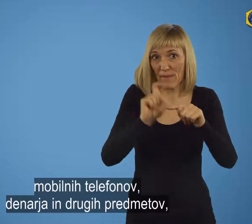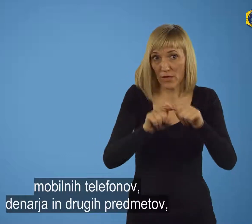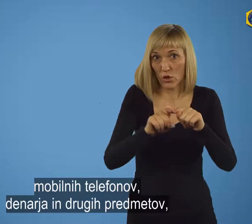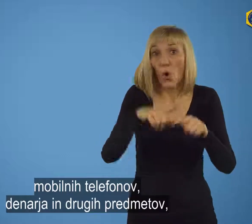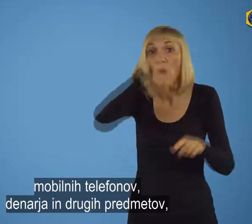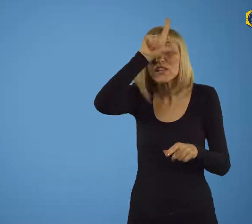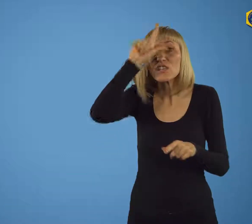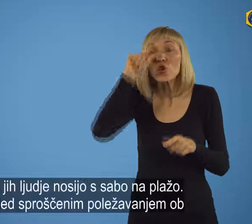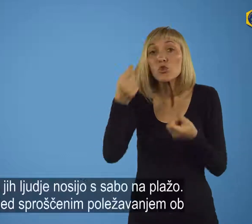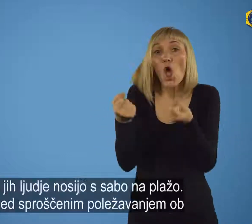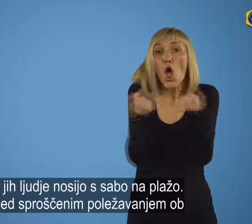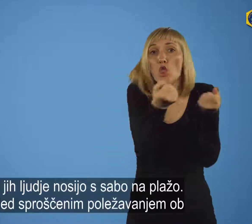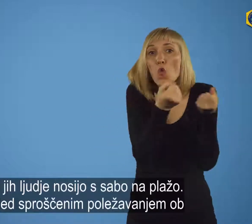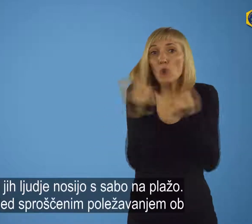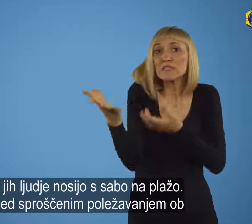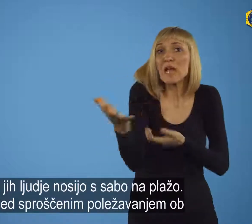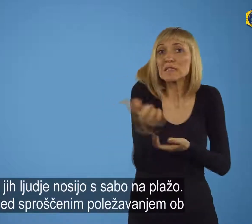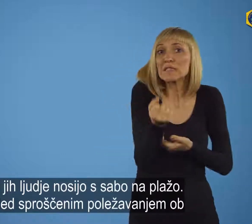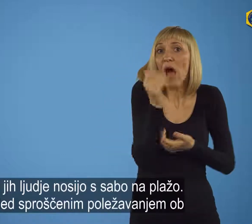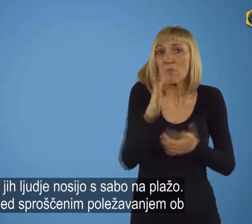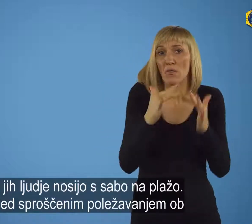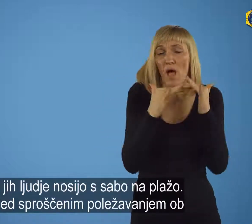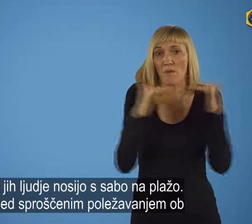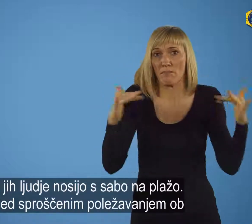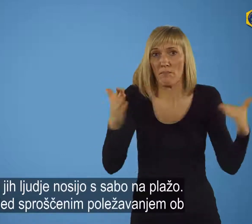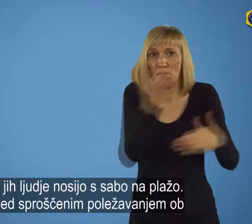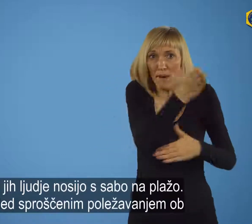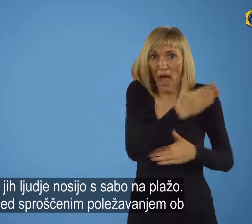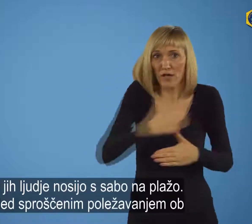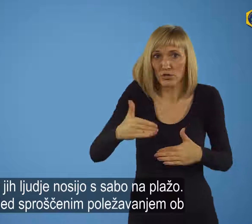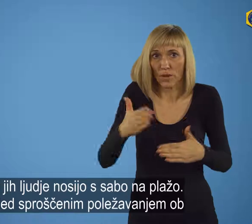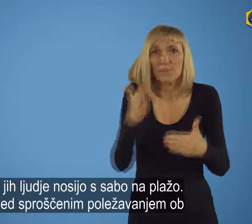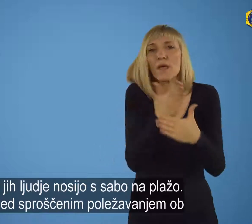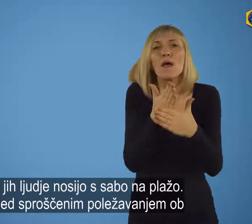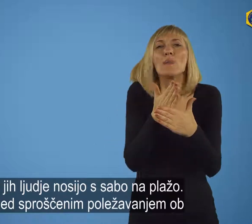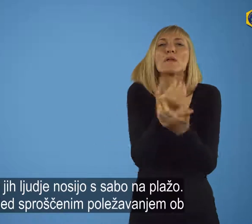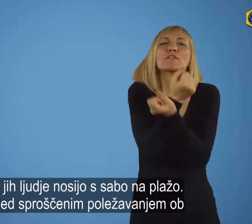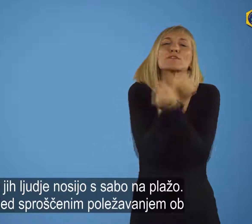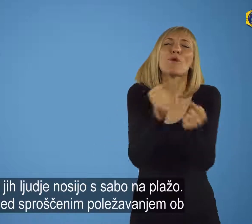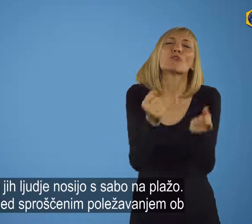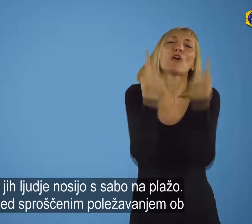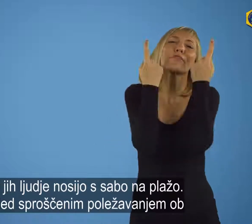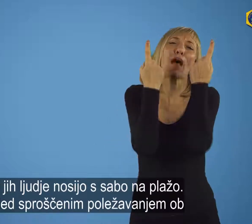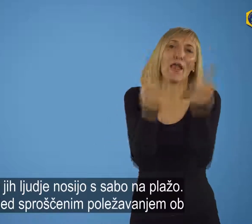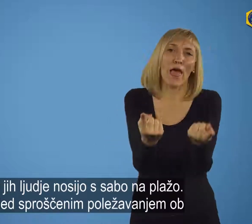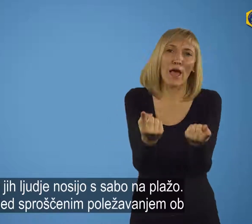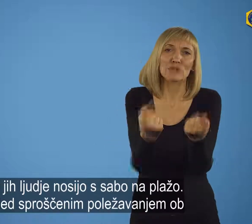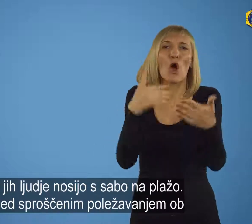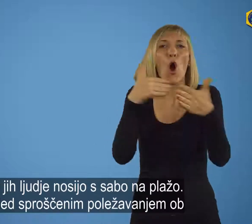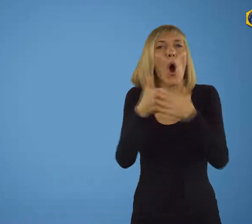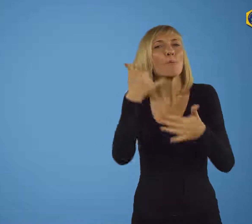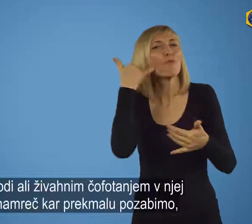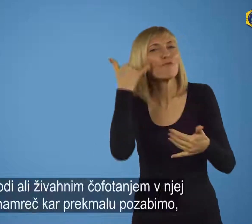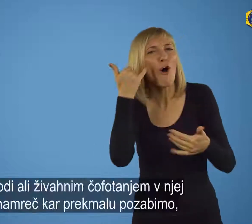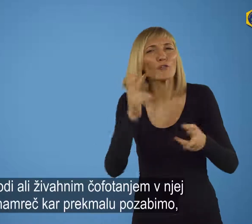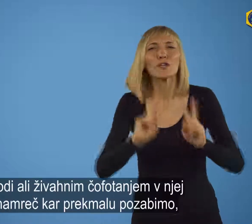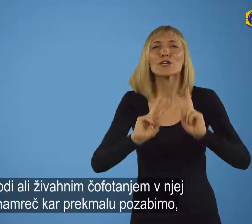drugih predmetov, ki jih ljudje nosijo s sabo na plažo. Med sproščenim poležavanjem ob vodi ali